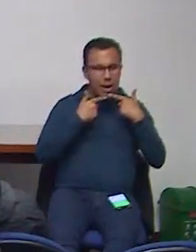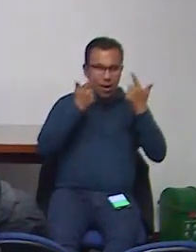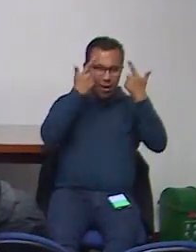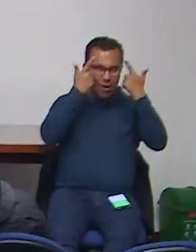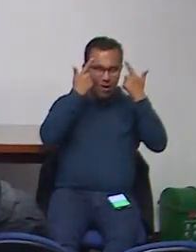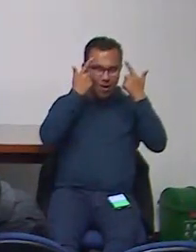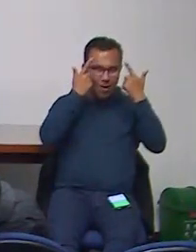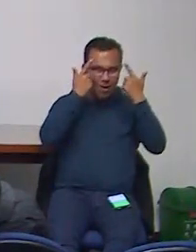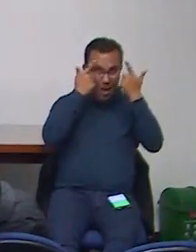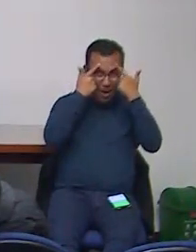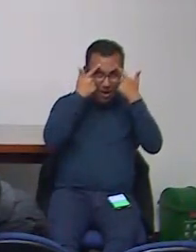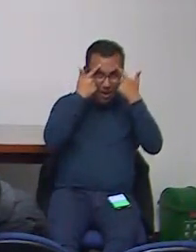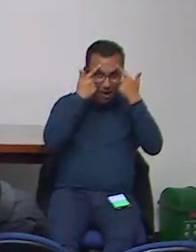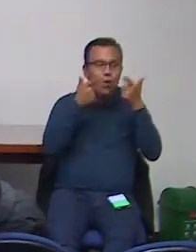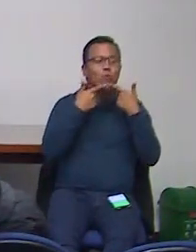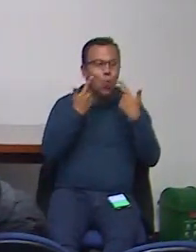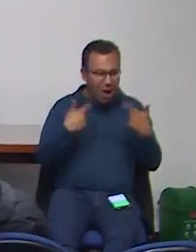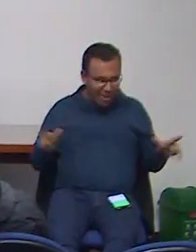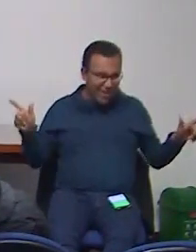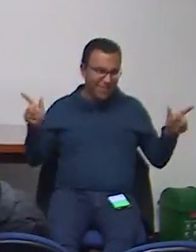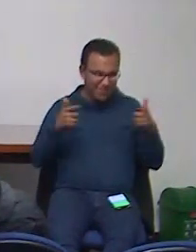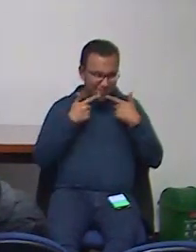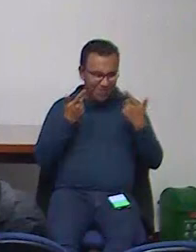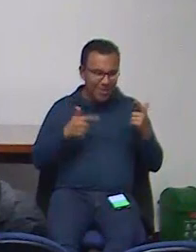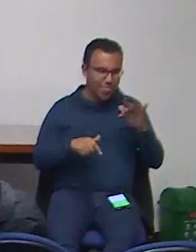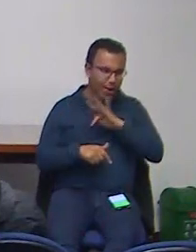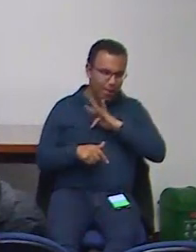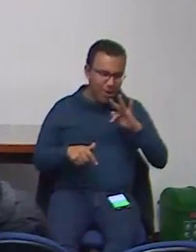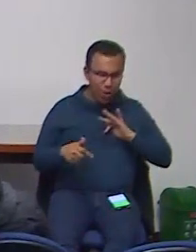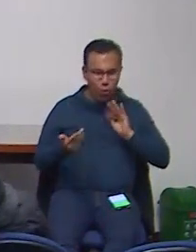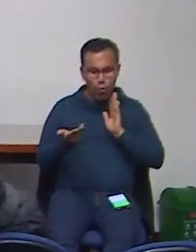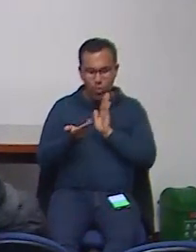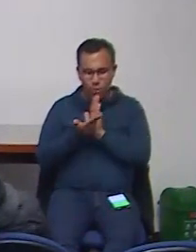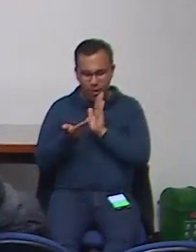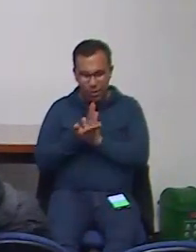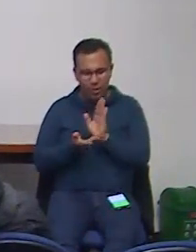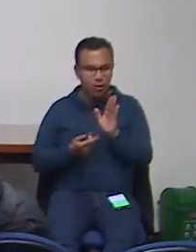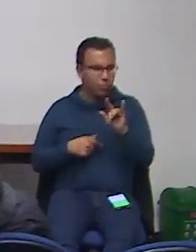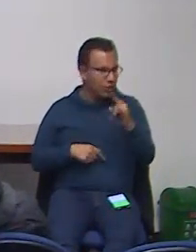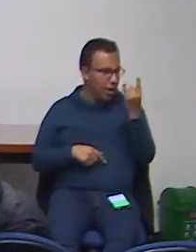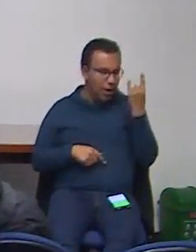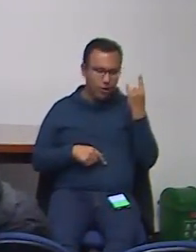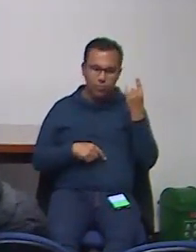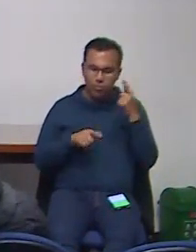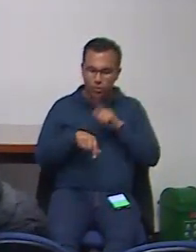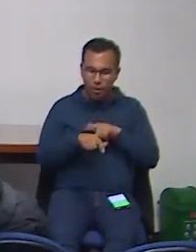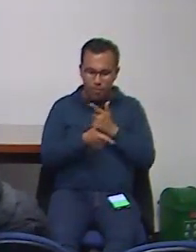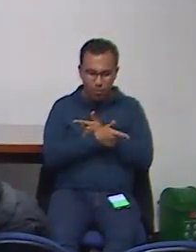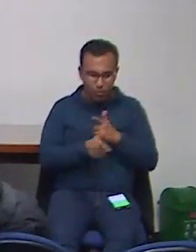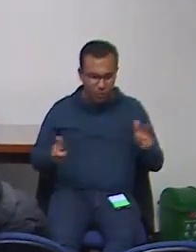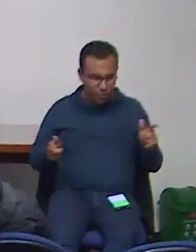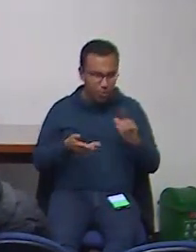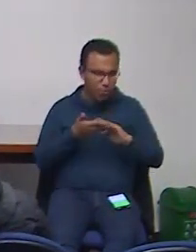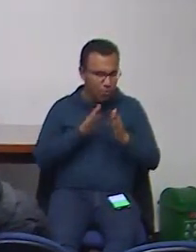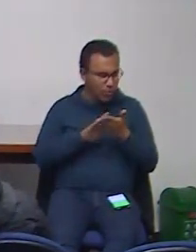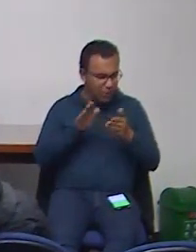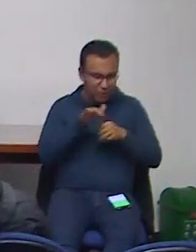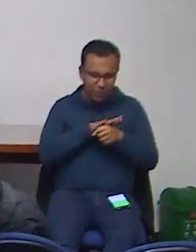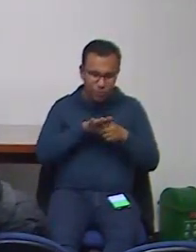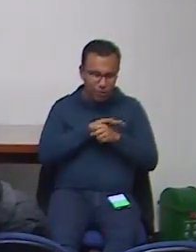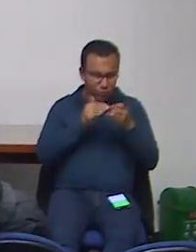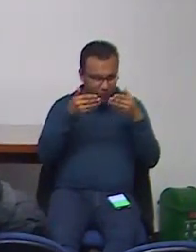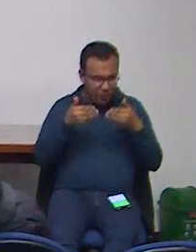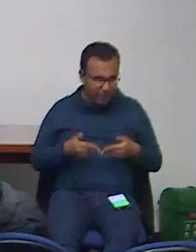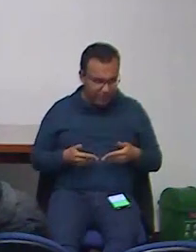impactando fuertemente los procesos tanto terapéuticos como educativos de bienestar de tiempo lible de la población en condición de